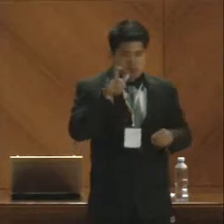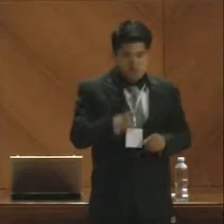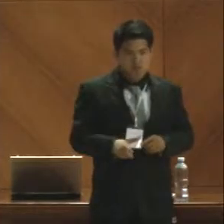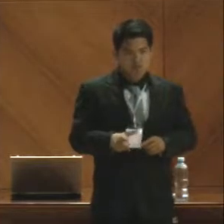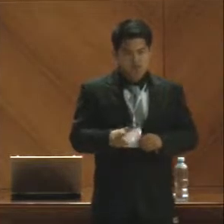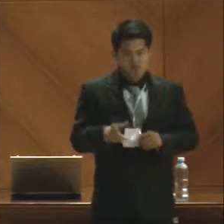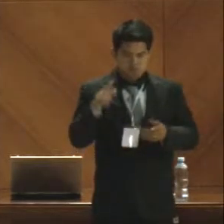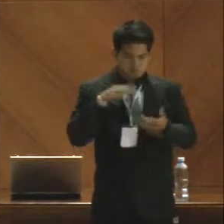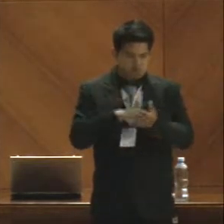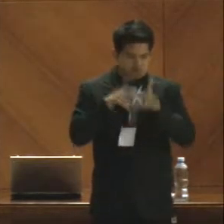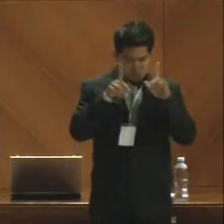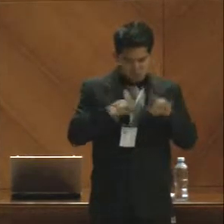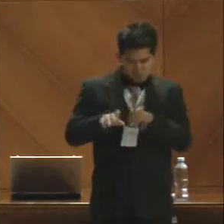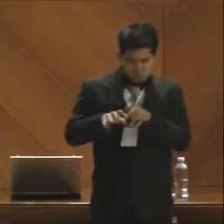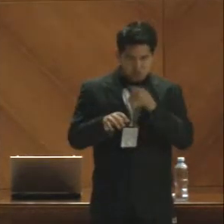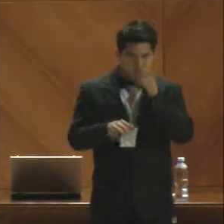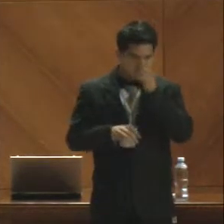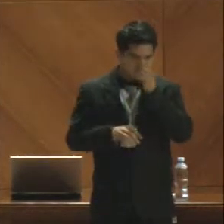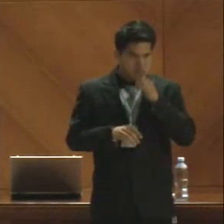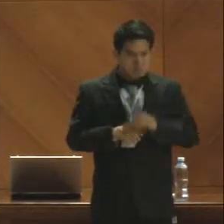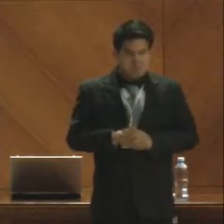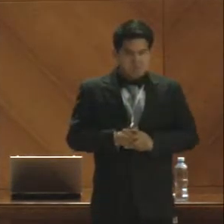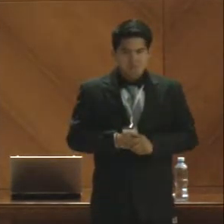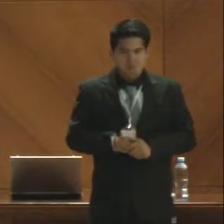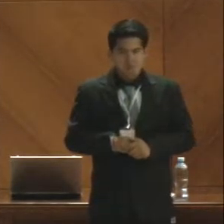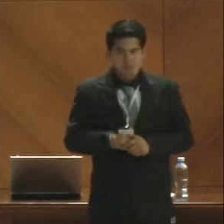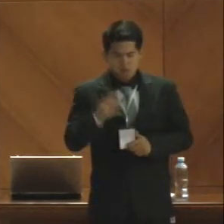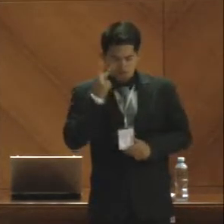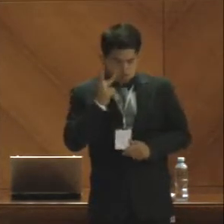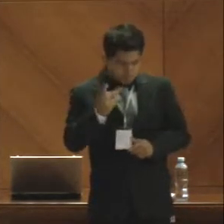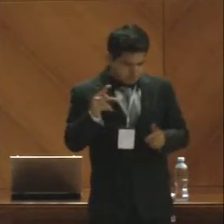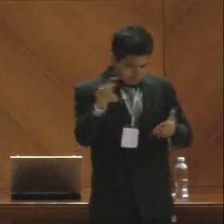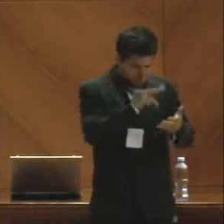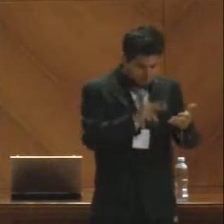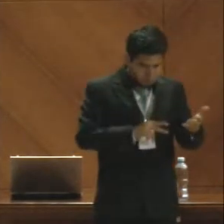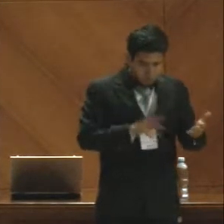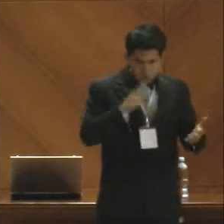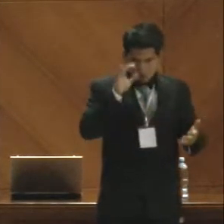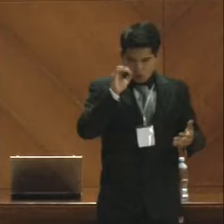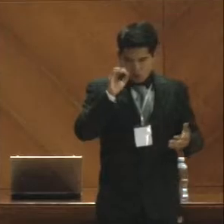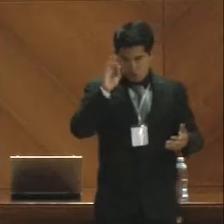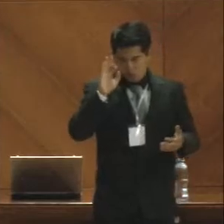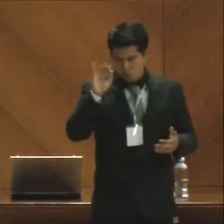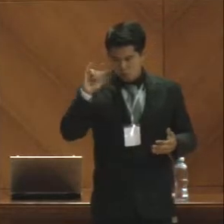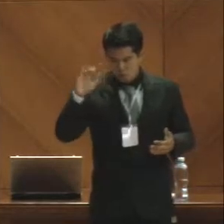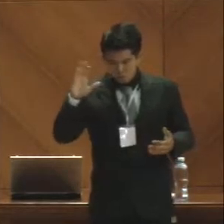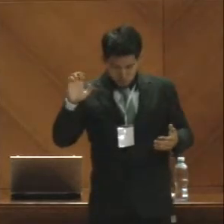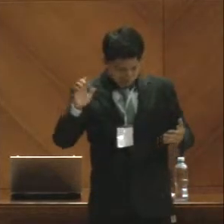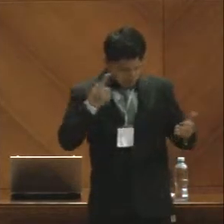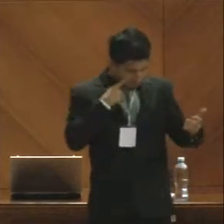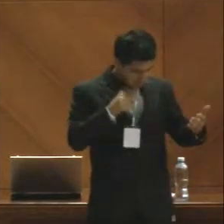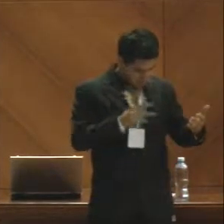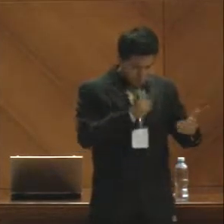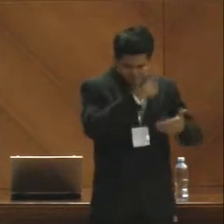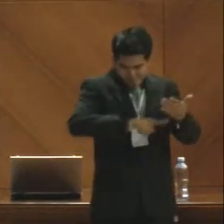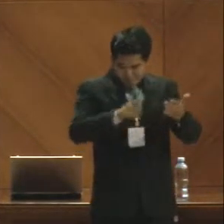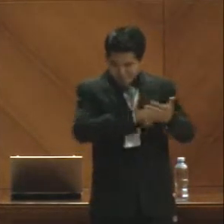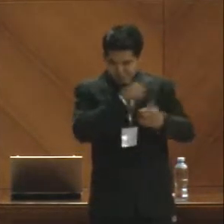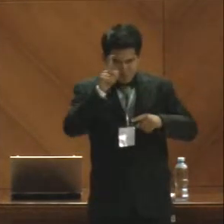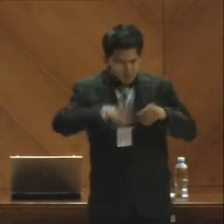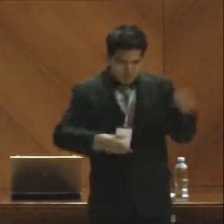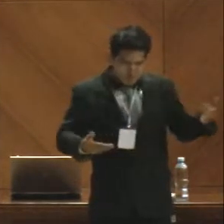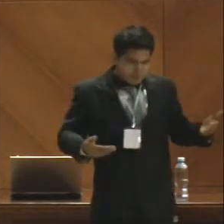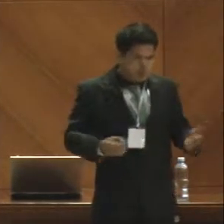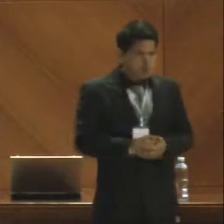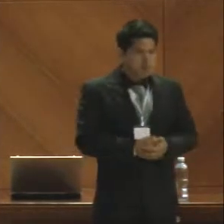con software propietario no le mandan a leer cómo está hecho el Office, porque es prohibido saber cómo está hecho el Office. No le mandan a leer cómo está